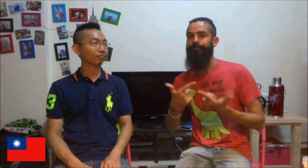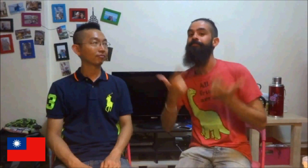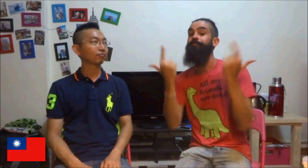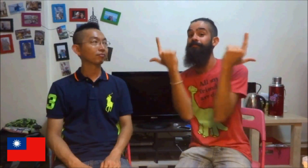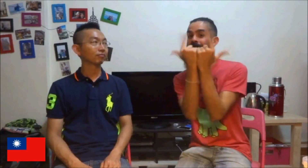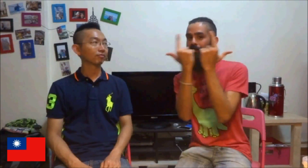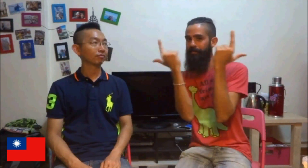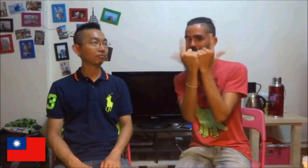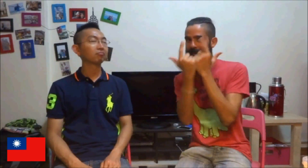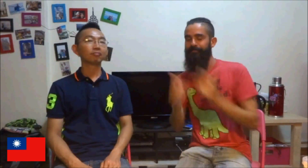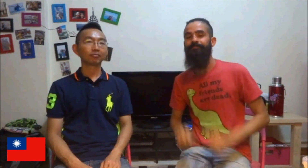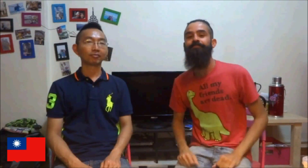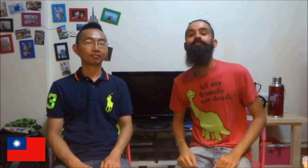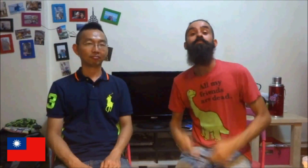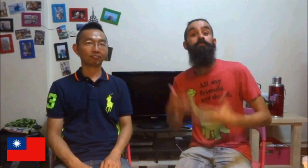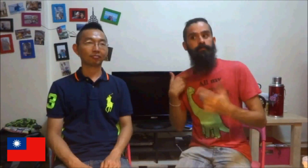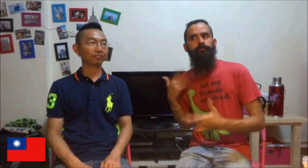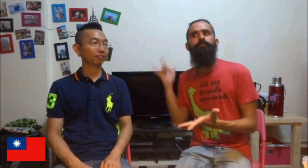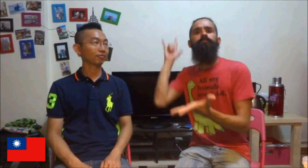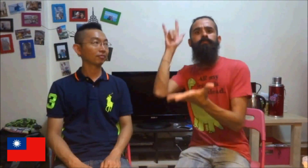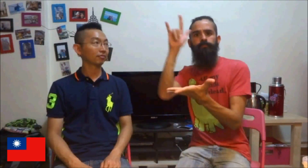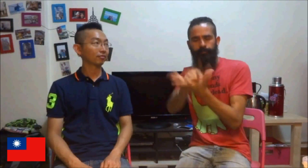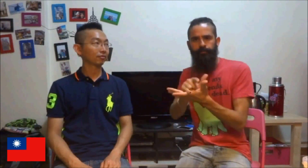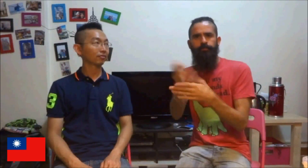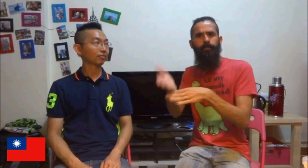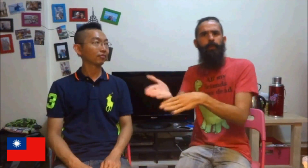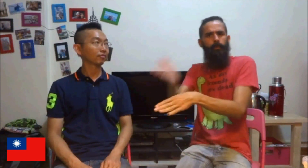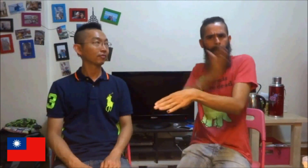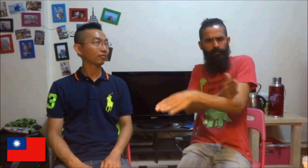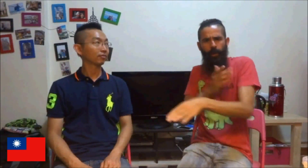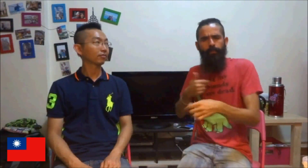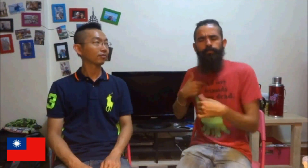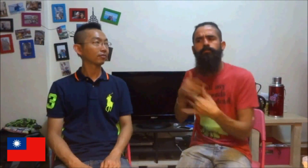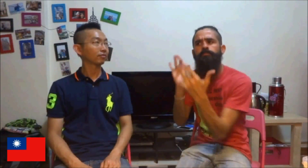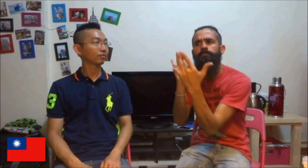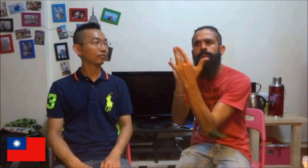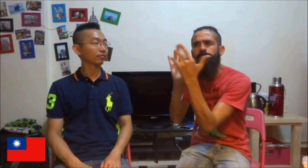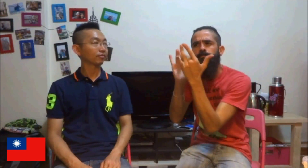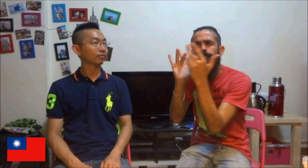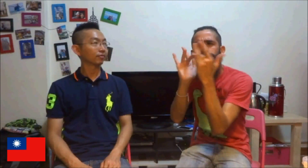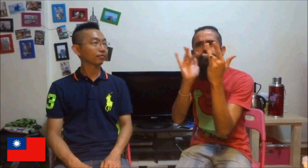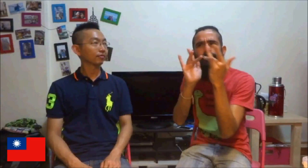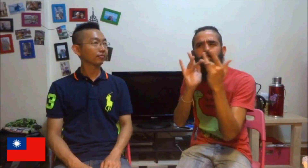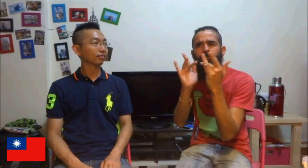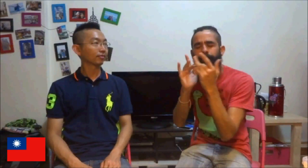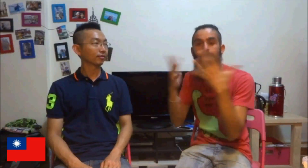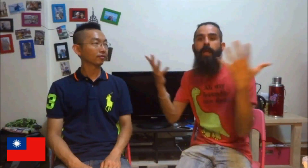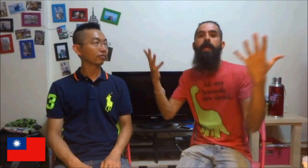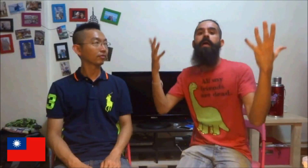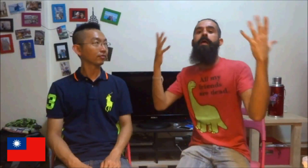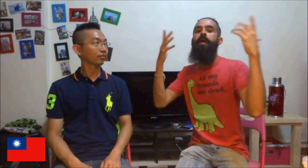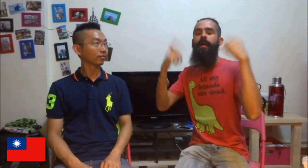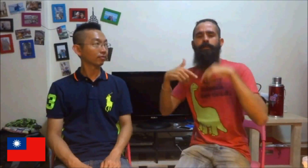dans une ville qui s'appelle Taipei. Alors, j'ai atterri ici,